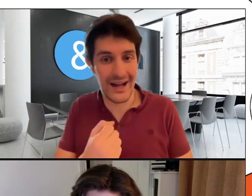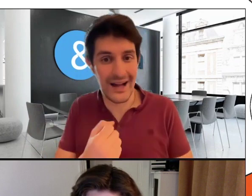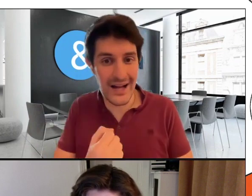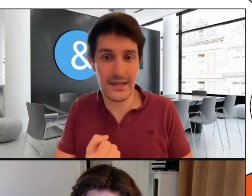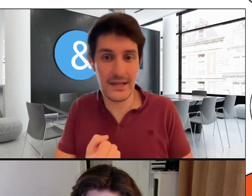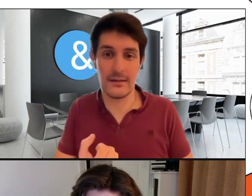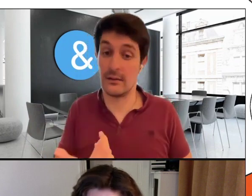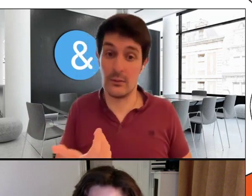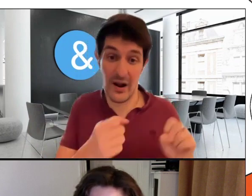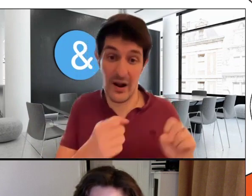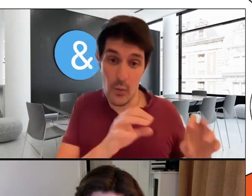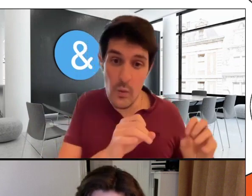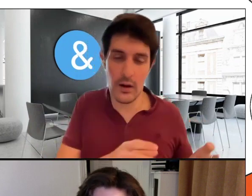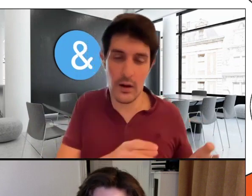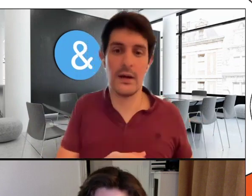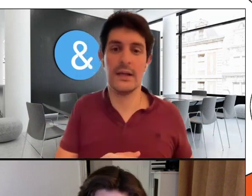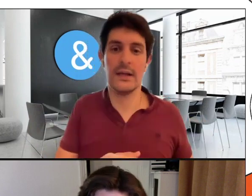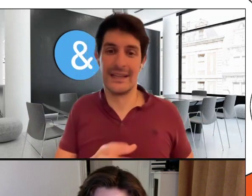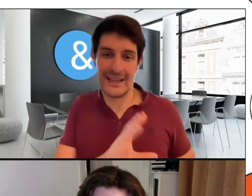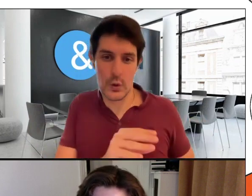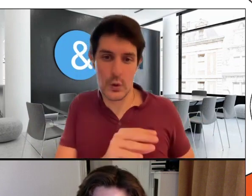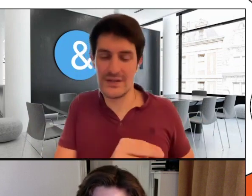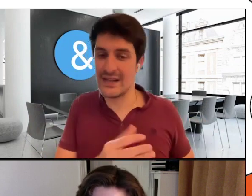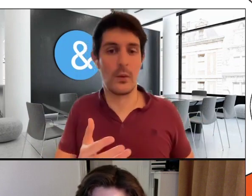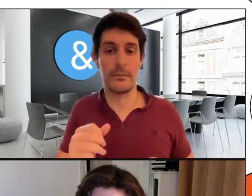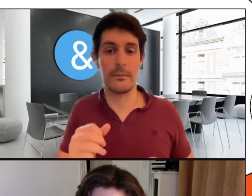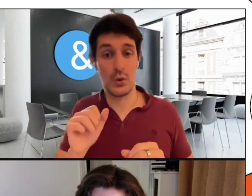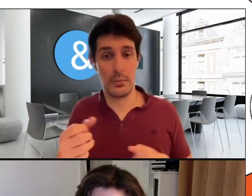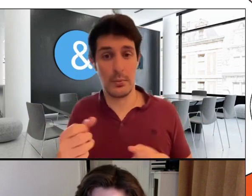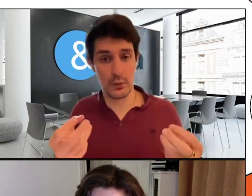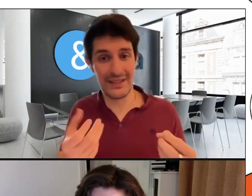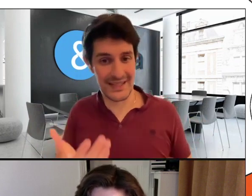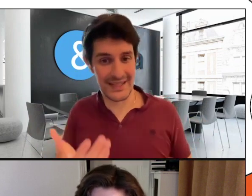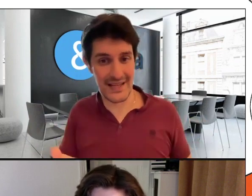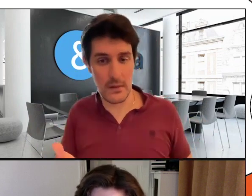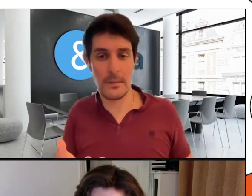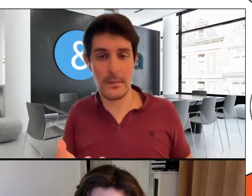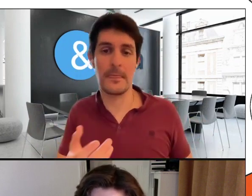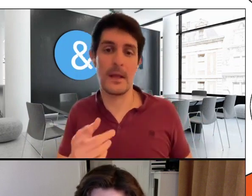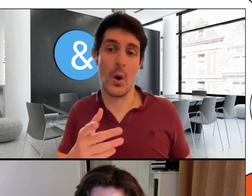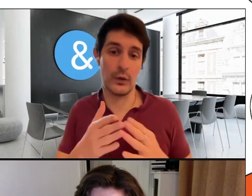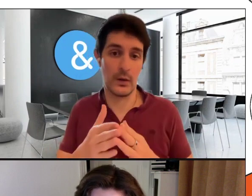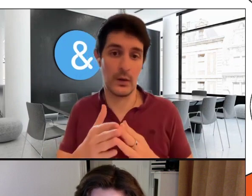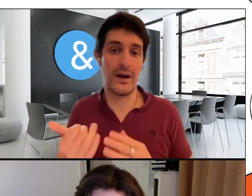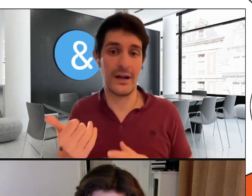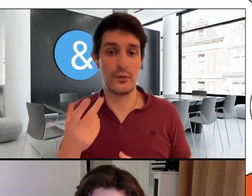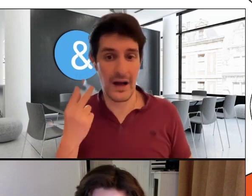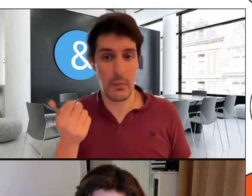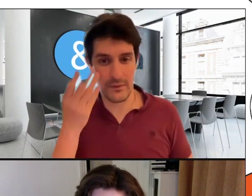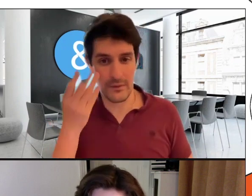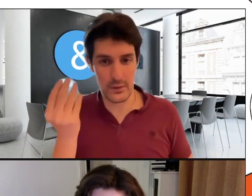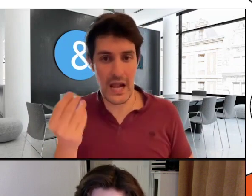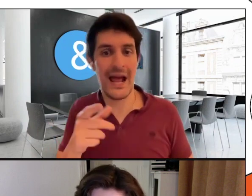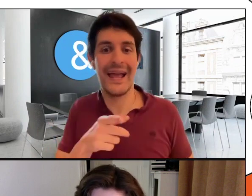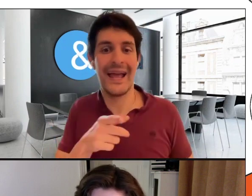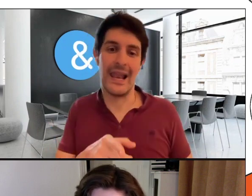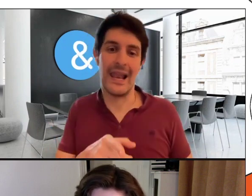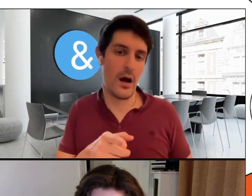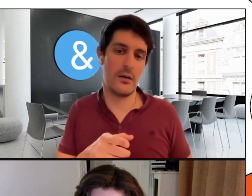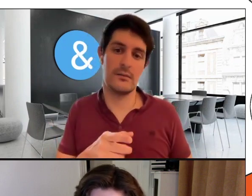travail ou un cours qui a été enregistré, bon, tu peux sous-titrer ça en demandant à un humain, un professionnel. Et